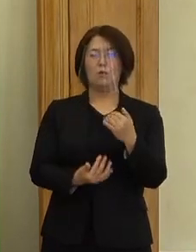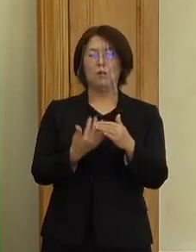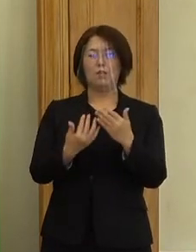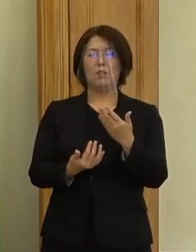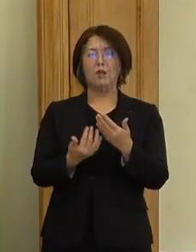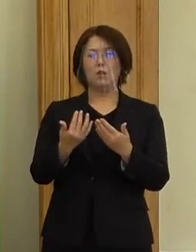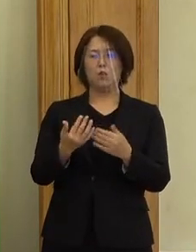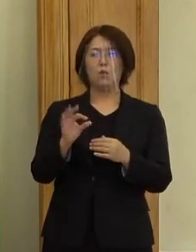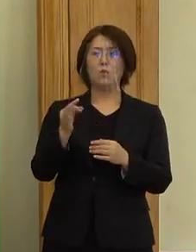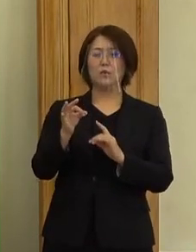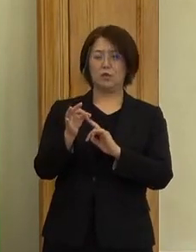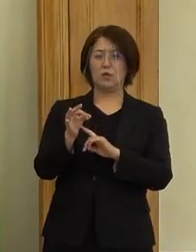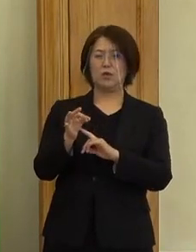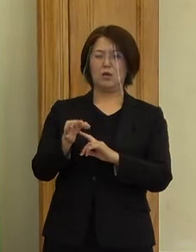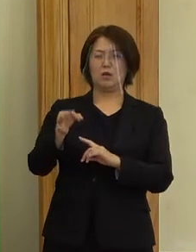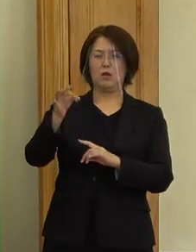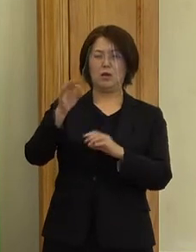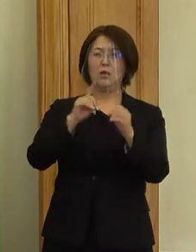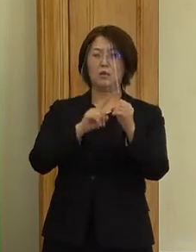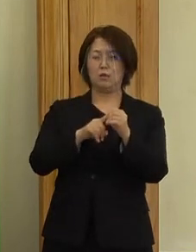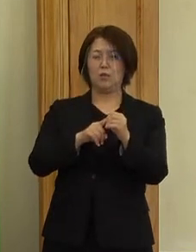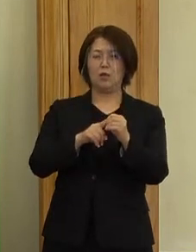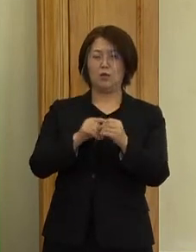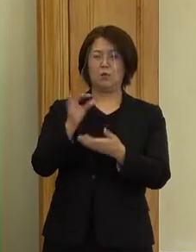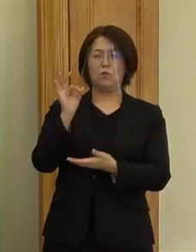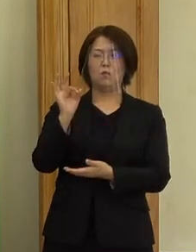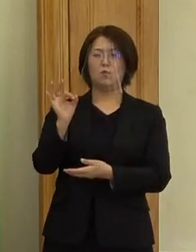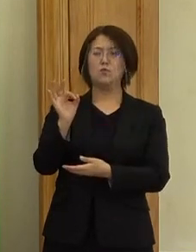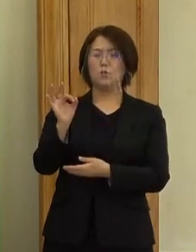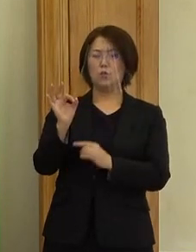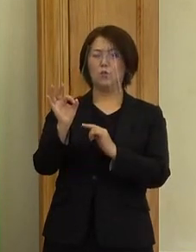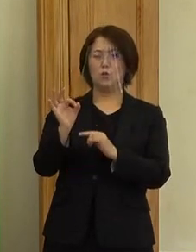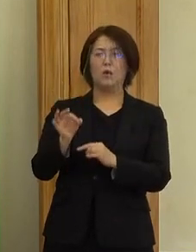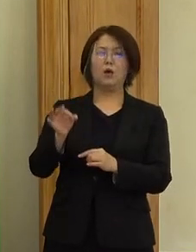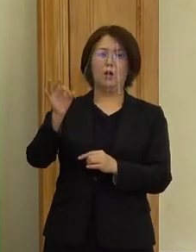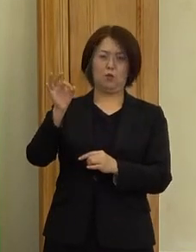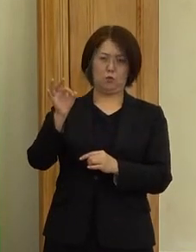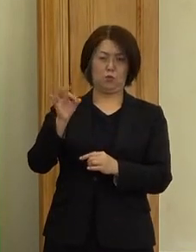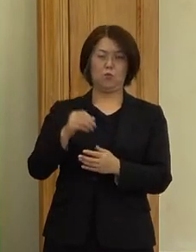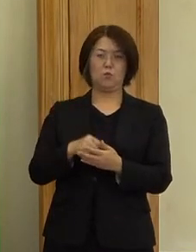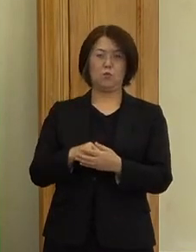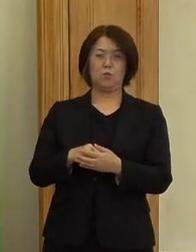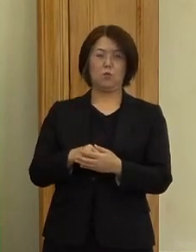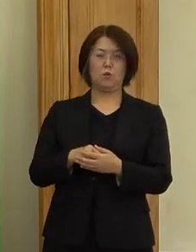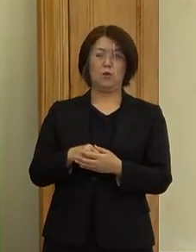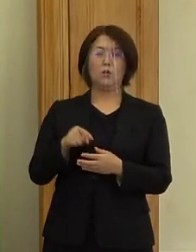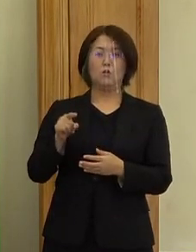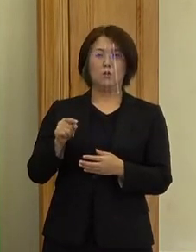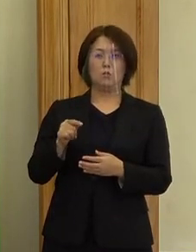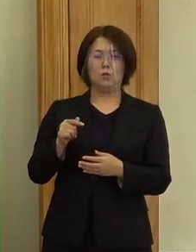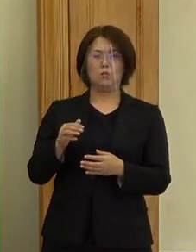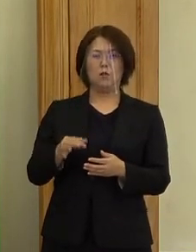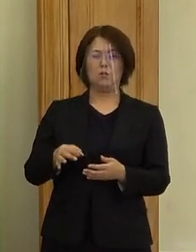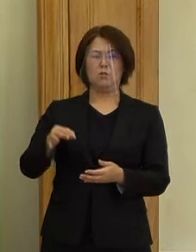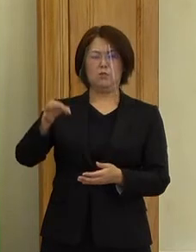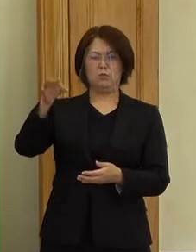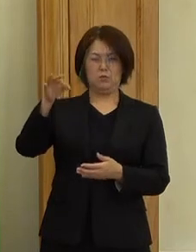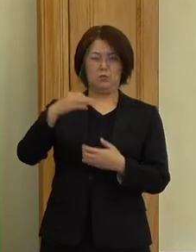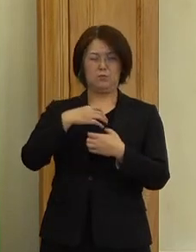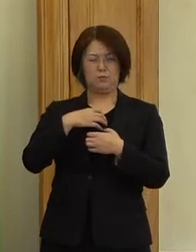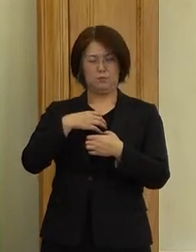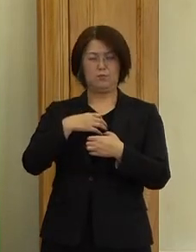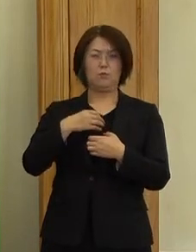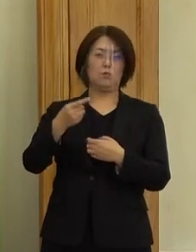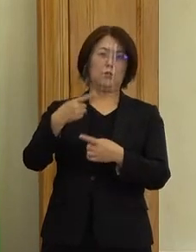がっていることによってコストが当然上がる、これも大変に大きな値上がりの仕方だという話もあり